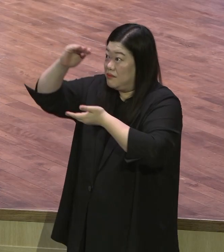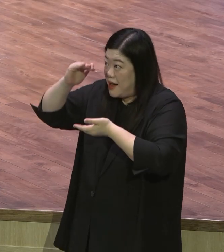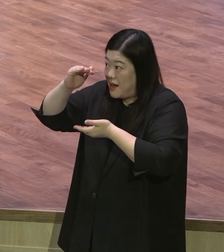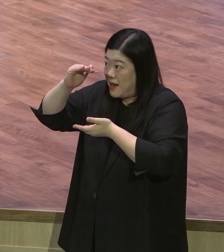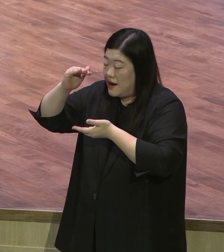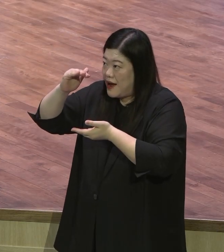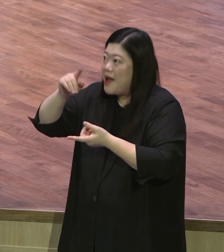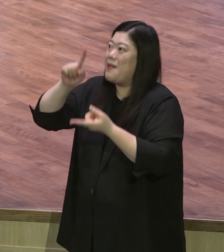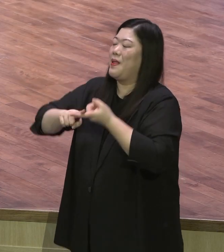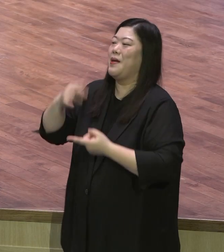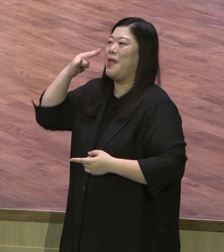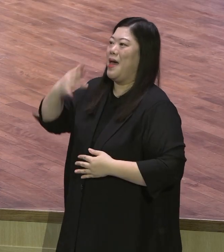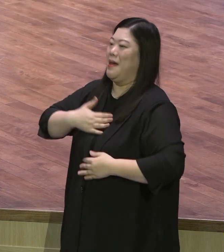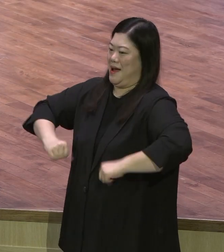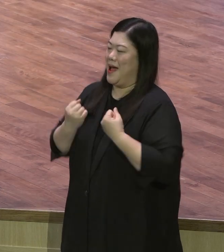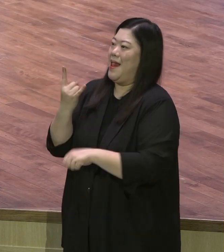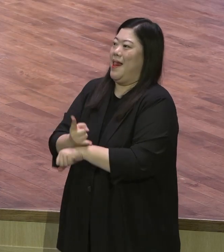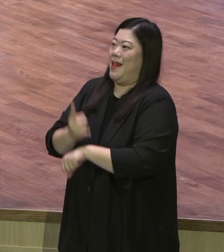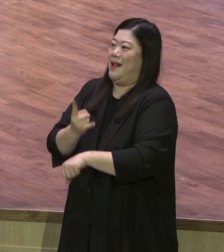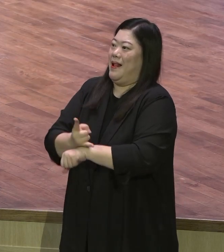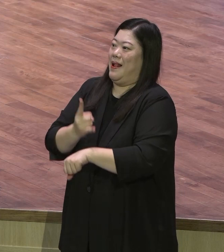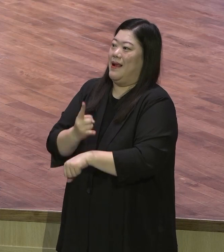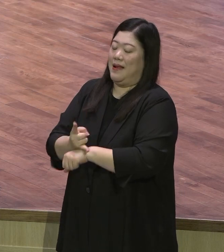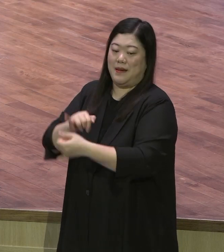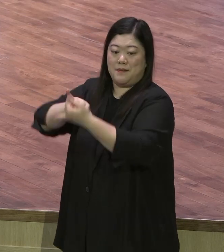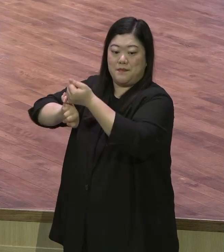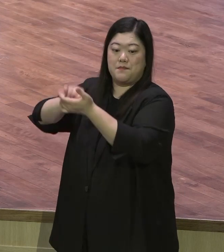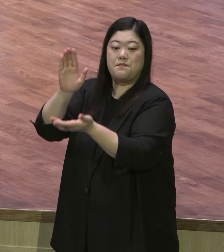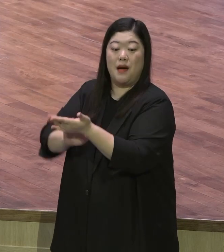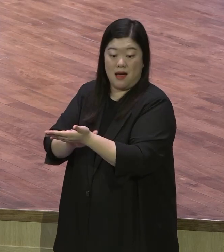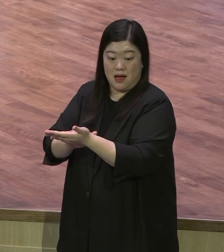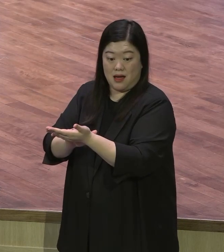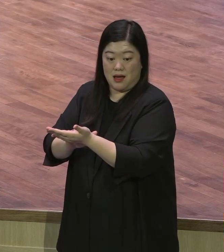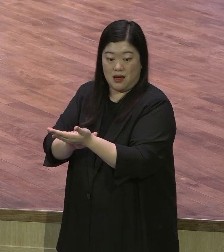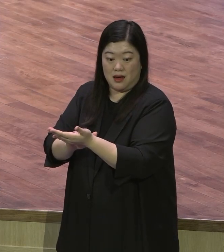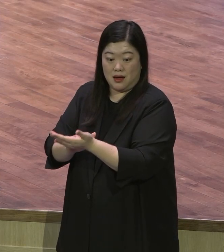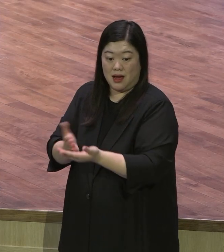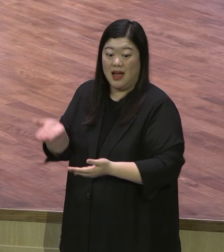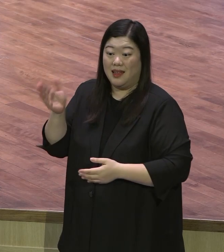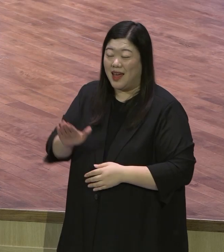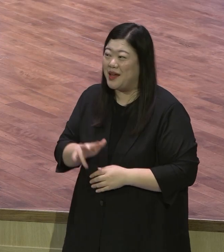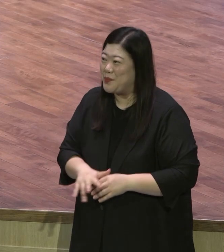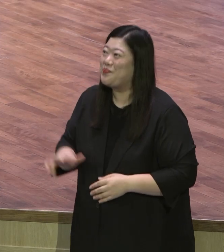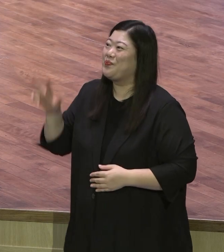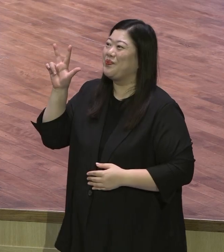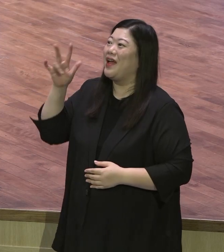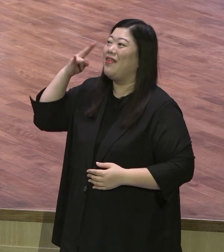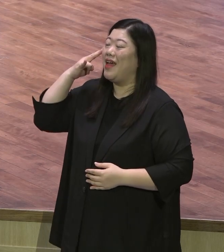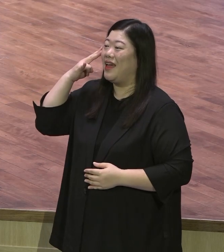행하겠다고 맹세했습니다. 그런데 이들의 맹세는